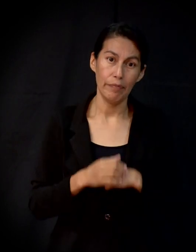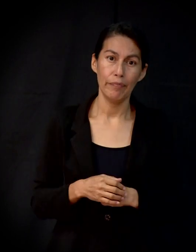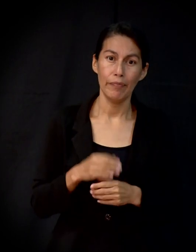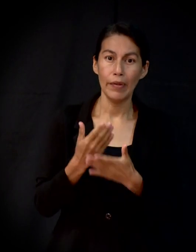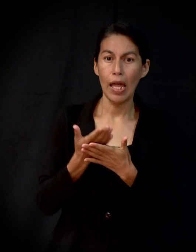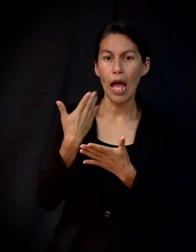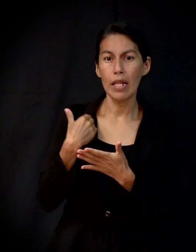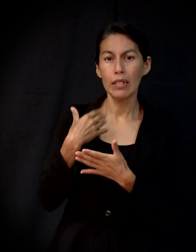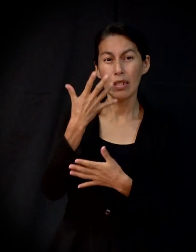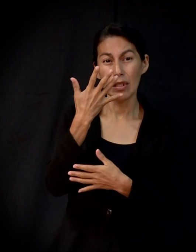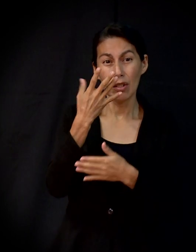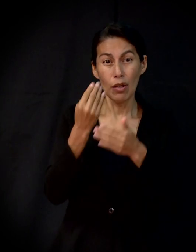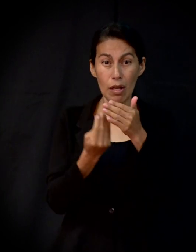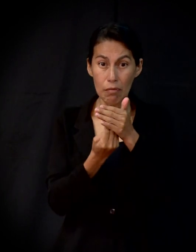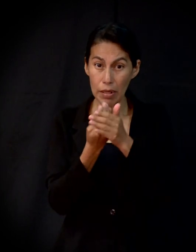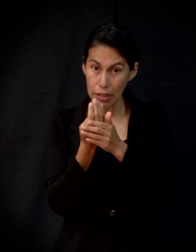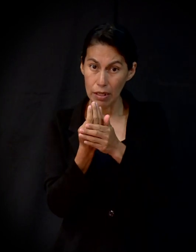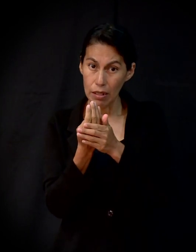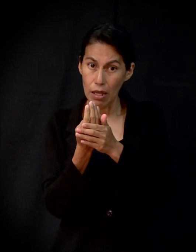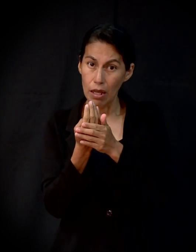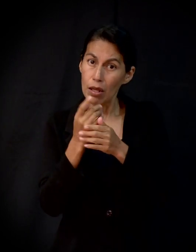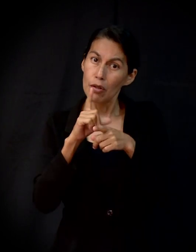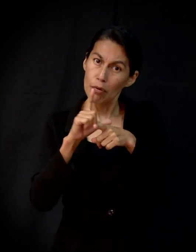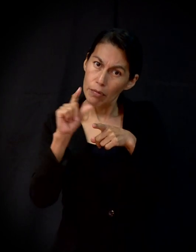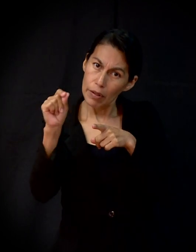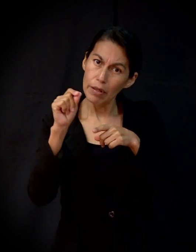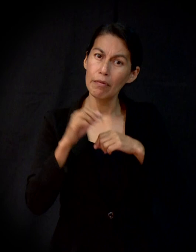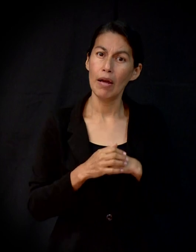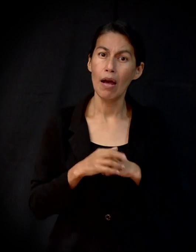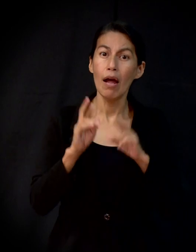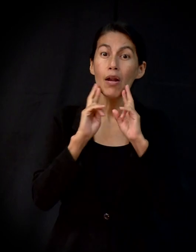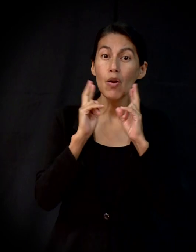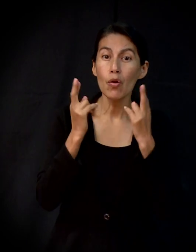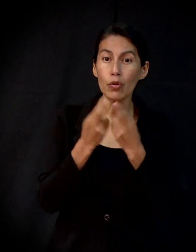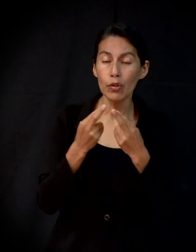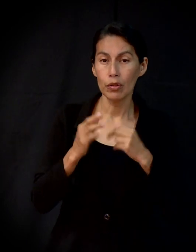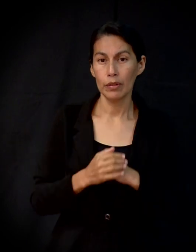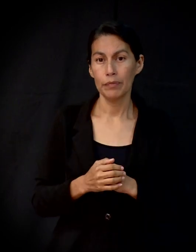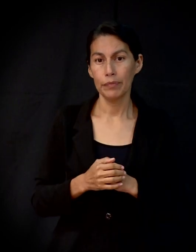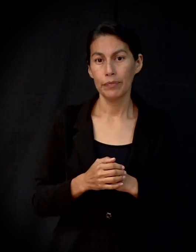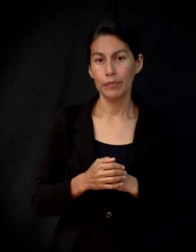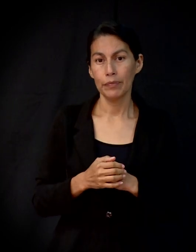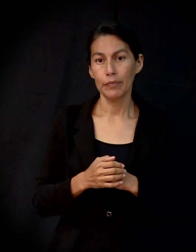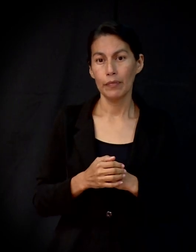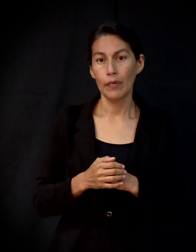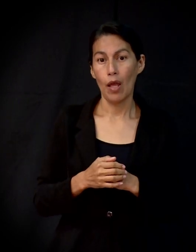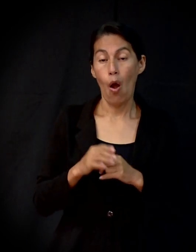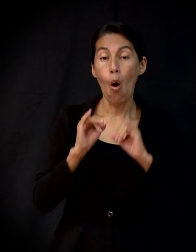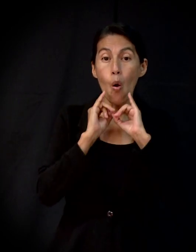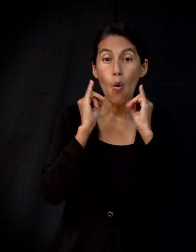a tocar, me iba desde las 5 de la mañana para llegar aquí a las reuniones que empezaban a tomar a las 8.